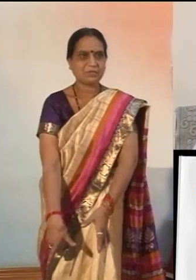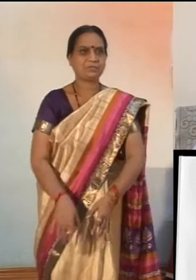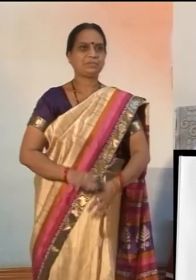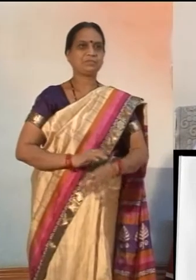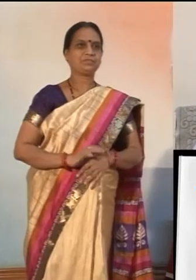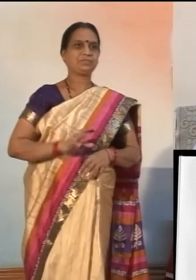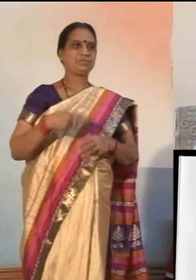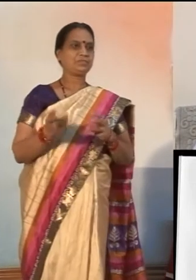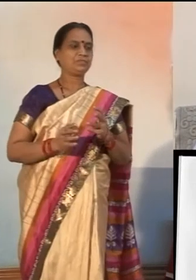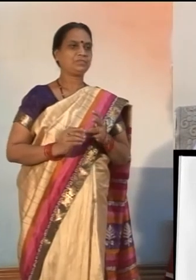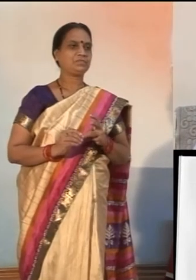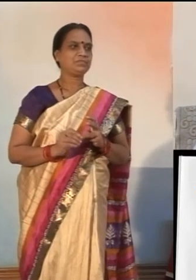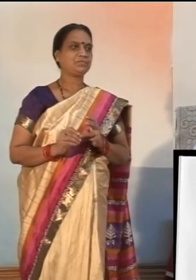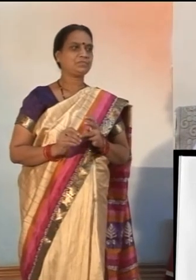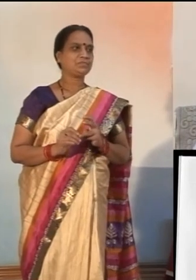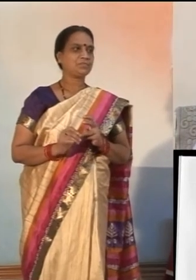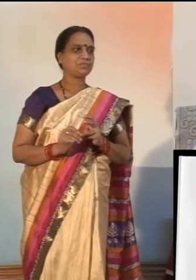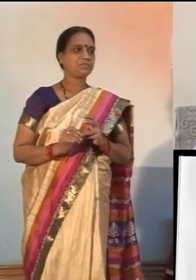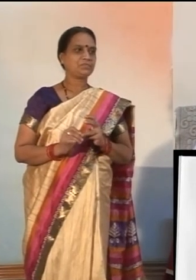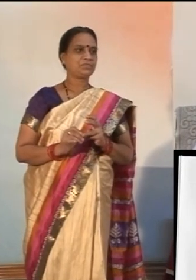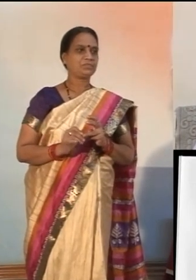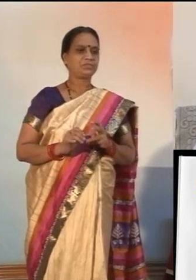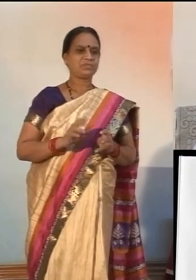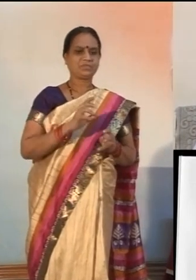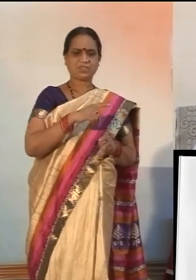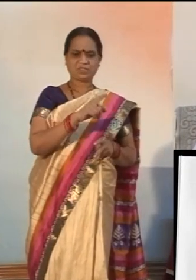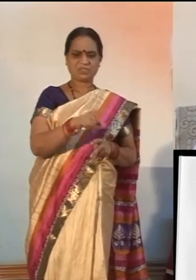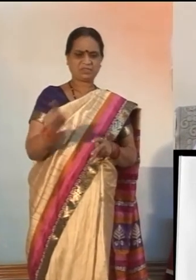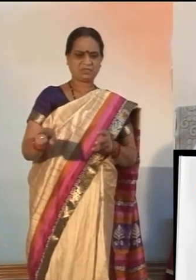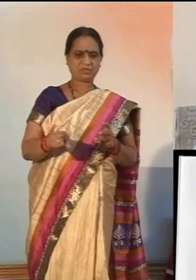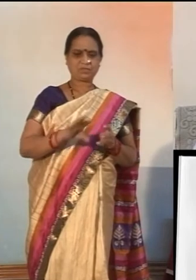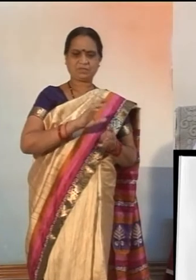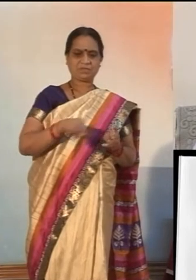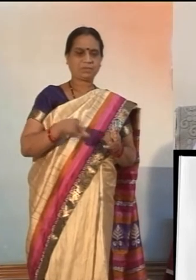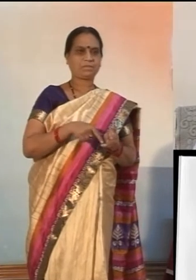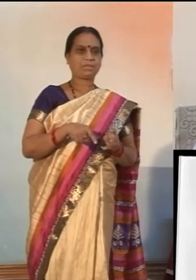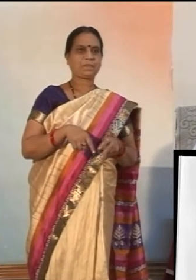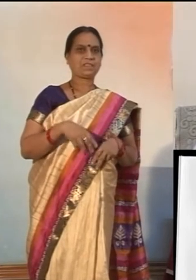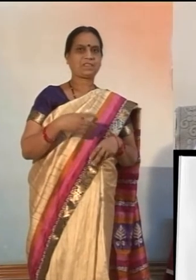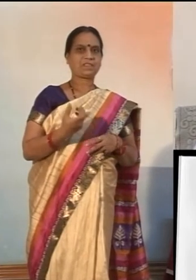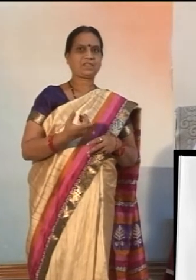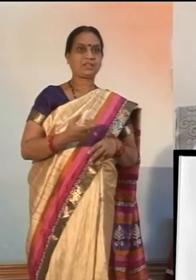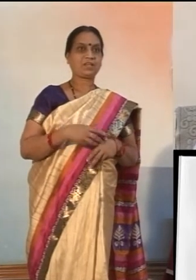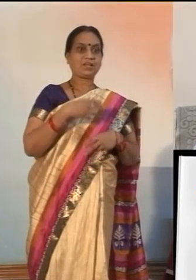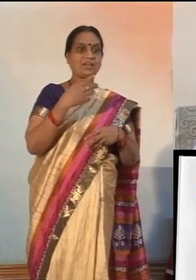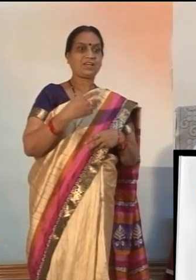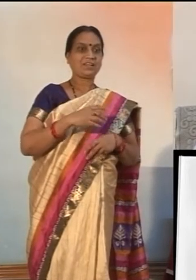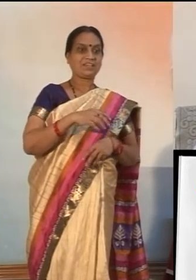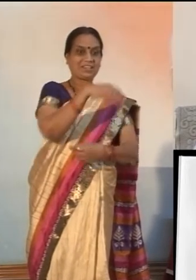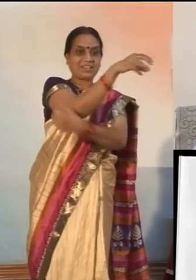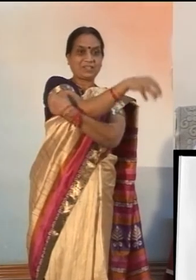तो तीसरे बच्चे ने कहा कि ये दोनों ही गलत बता रहे हैं, हाथी तो एक अजगर की तरह है,